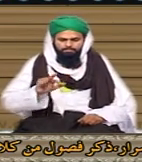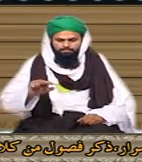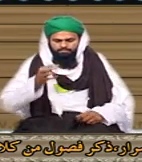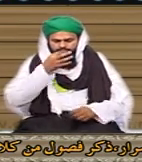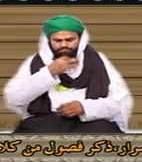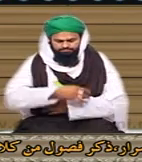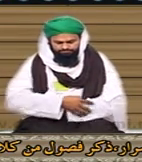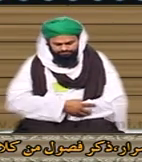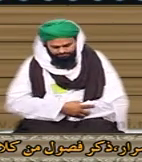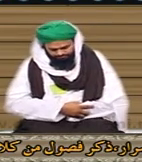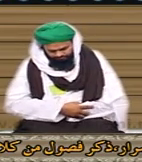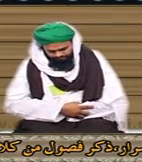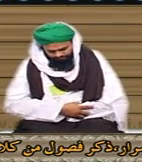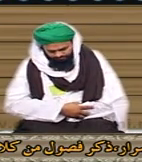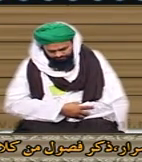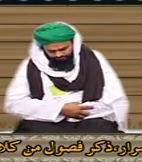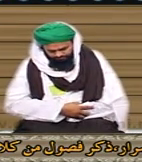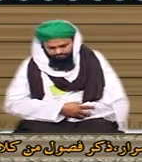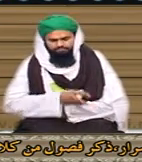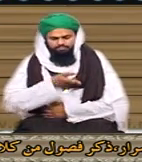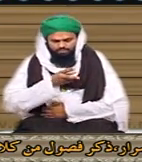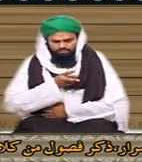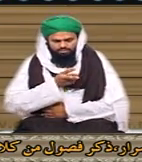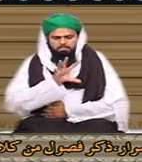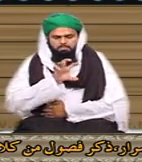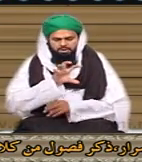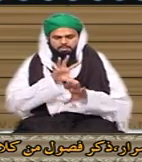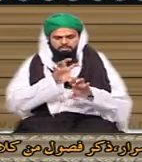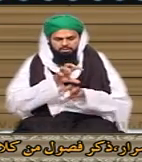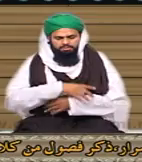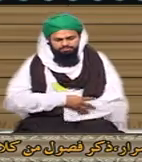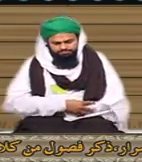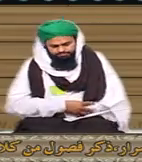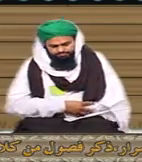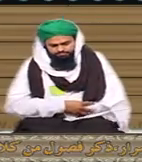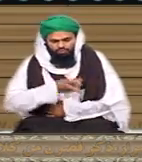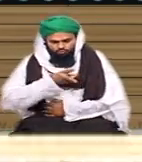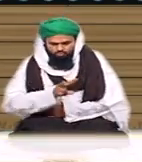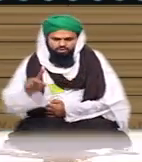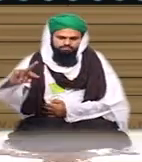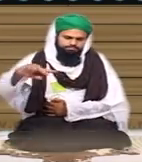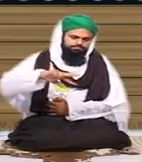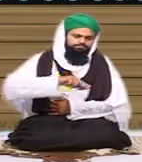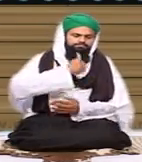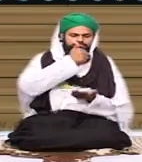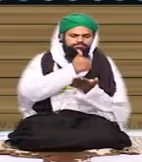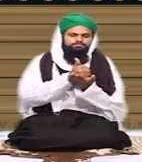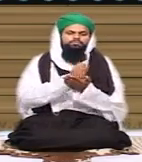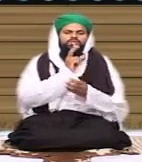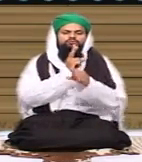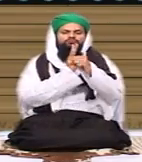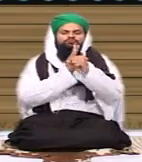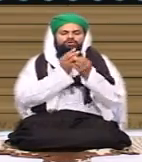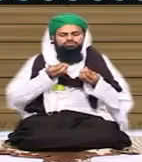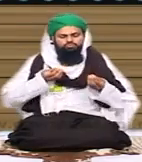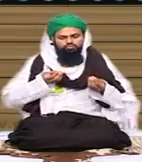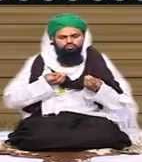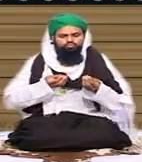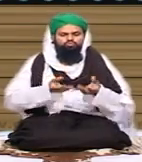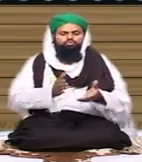हुए थे अपने ज़ौक़ में, उनके आगे यूं हाथ बांध कर खड़े हो, कुछ देर खड़े रहे, फिर बैठ गए और वाज अपना